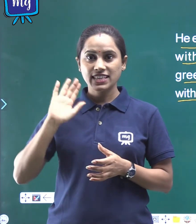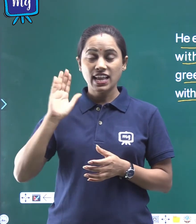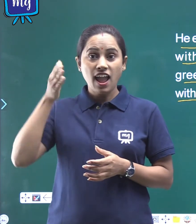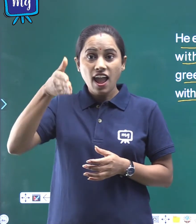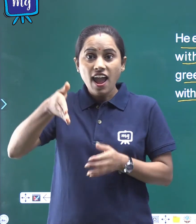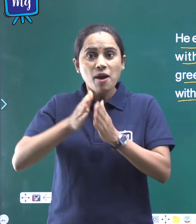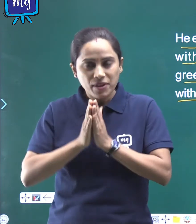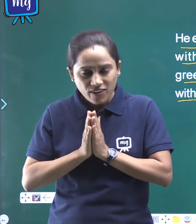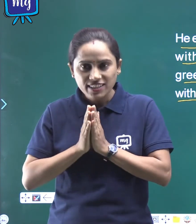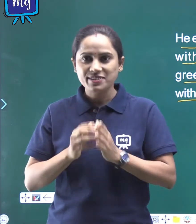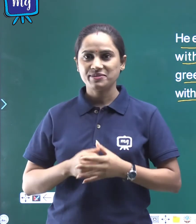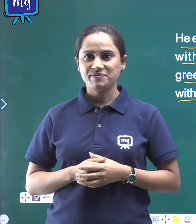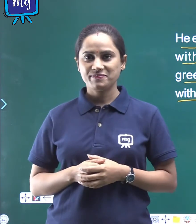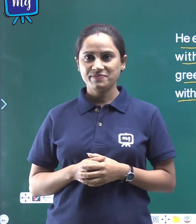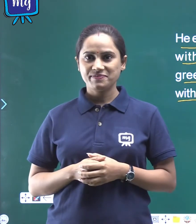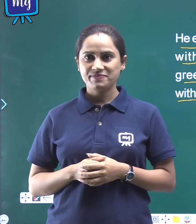अभिवादन,